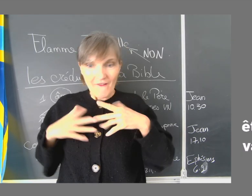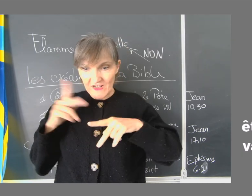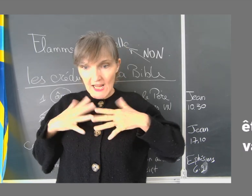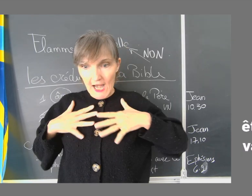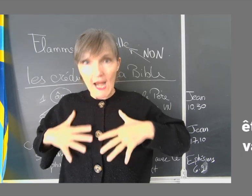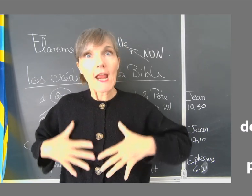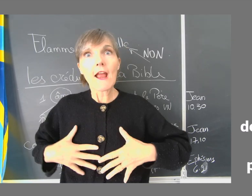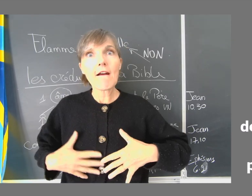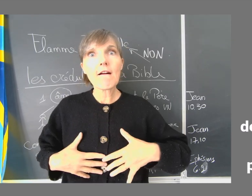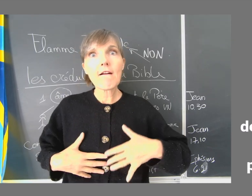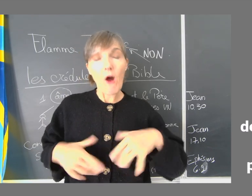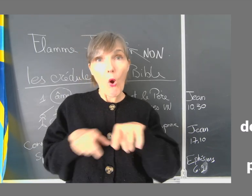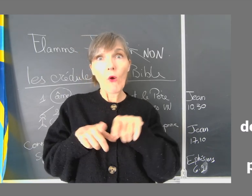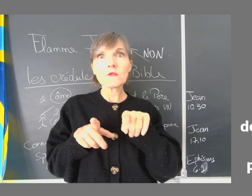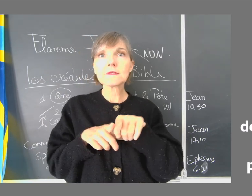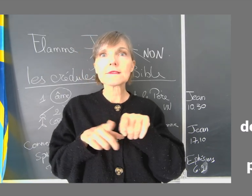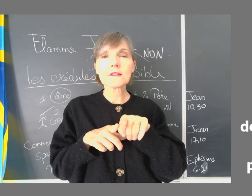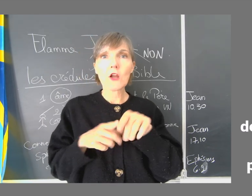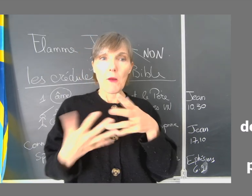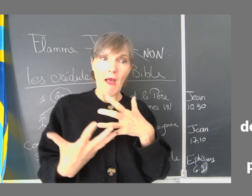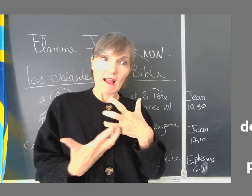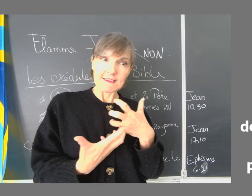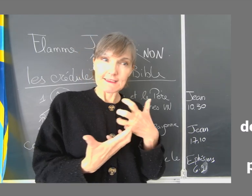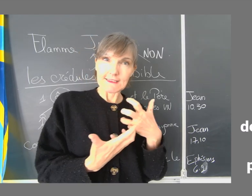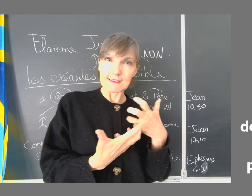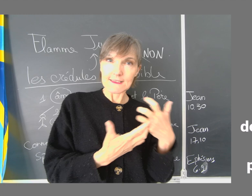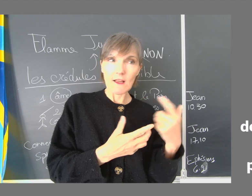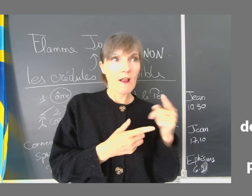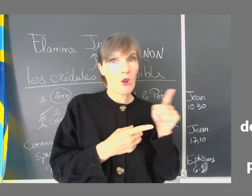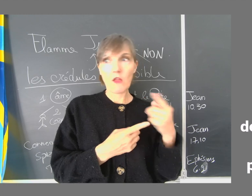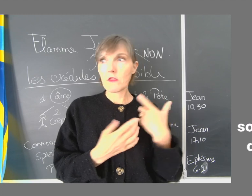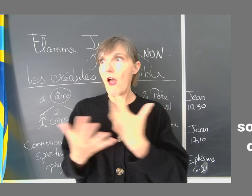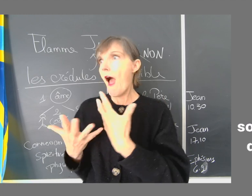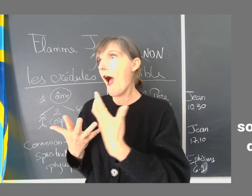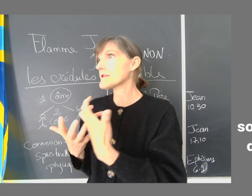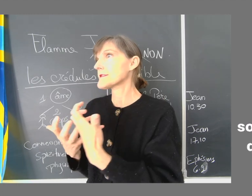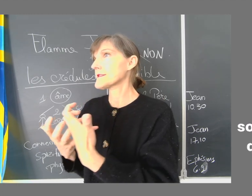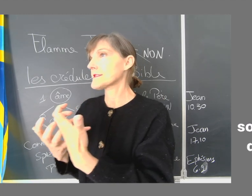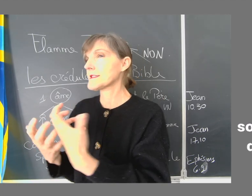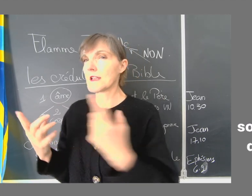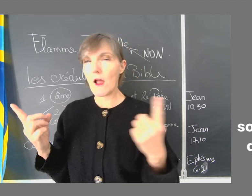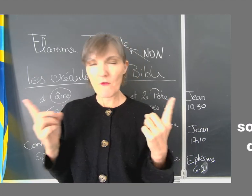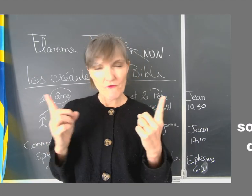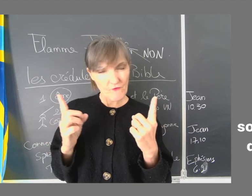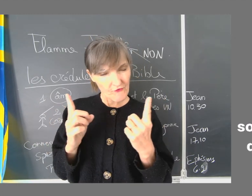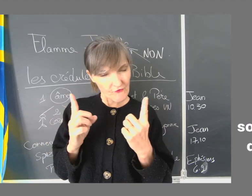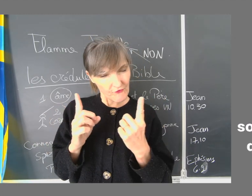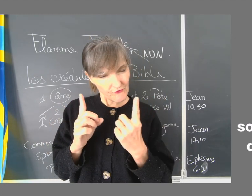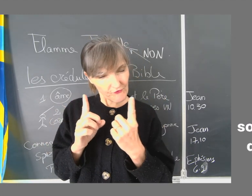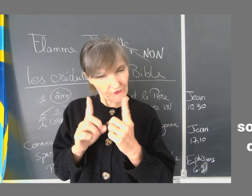rapprocher de la deuxième personne elle va sentir physiquement une sorte de magnétisme qui va l'attirer vers l'autre